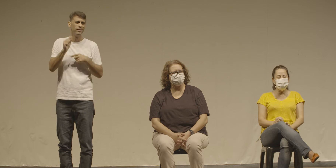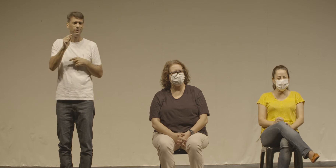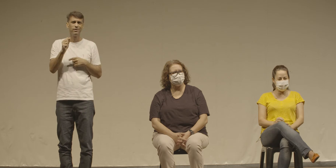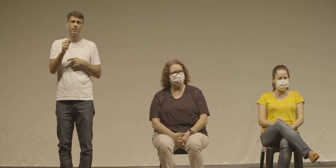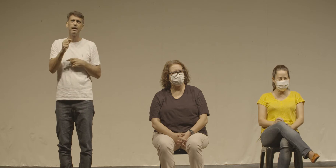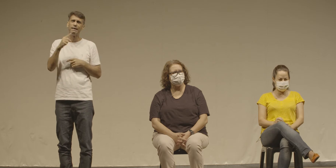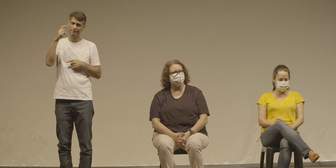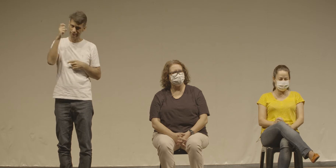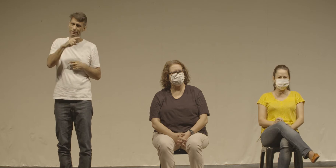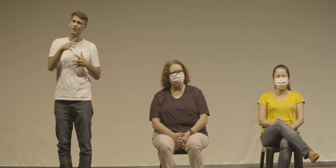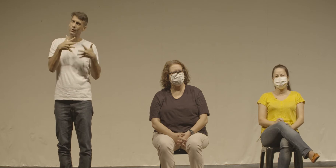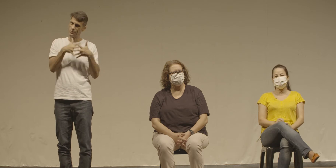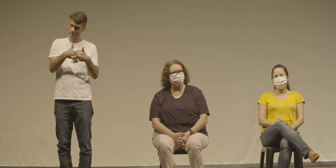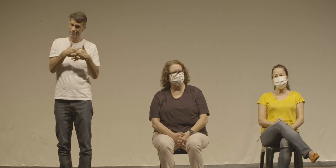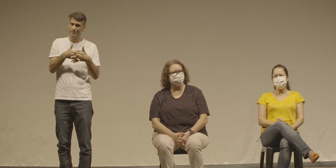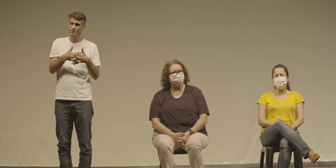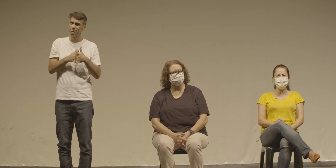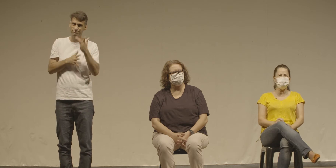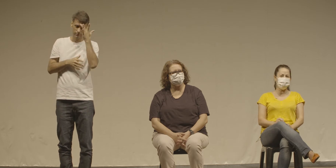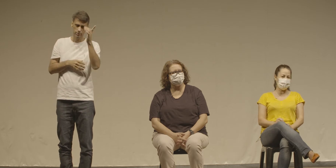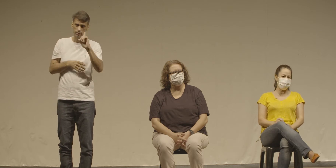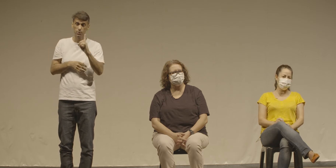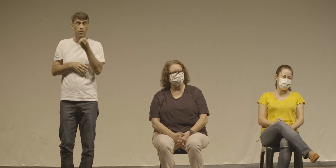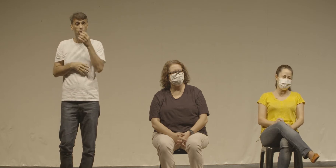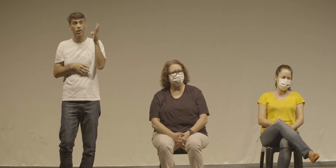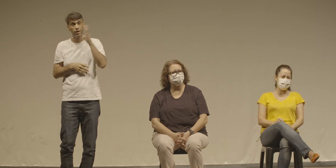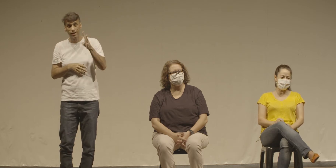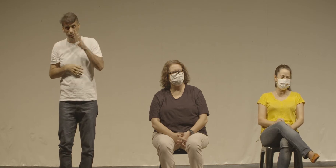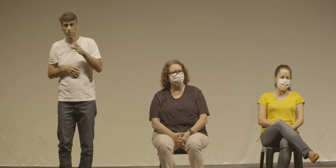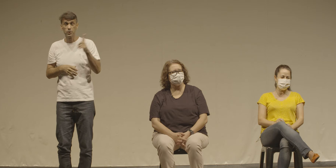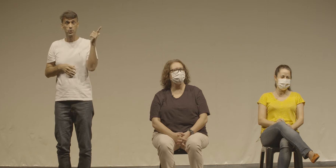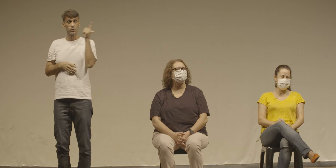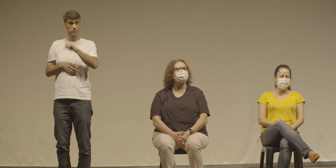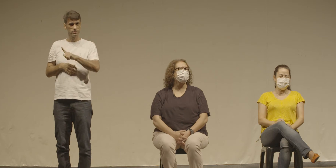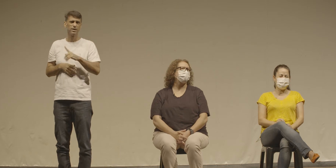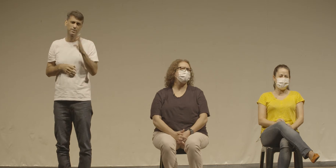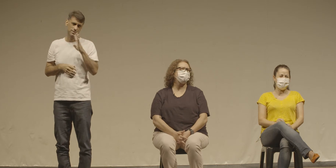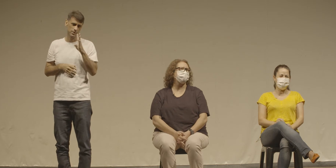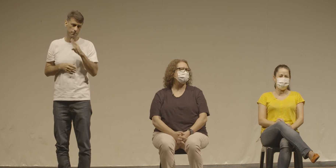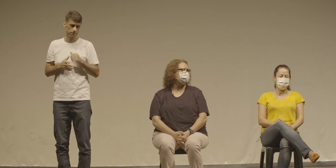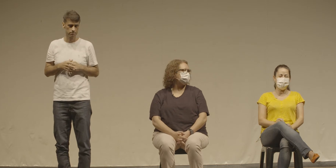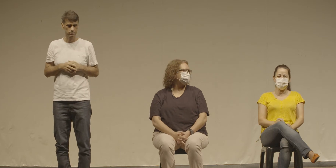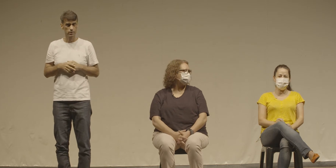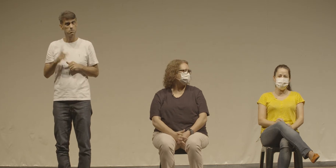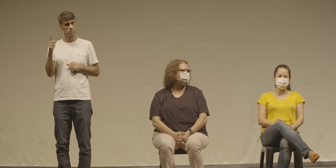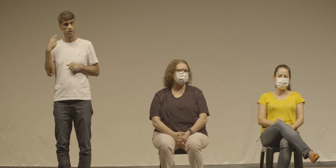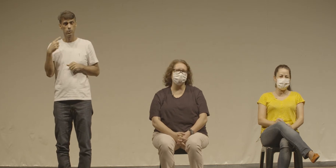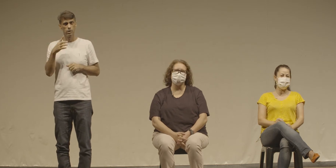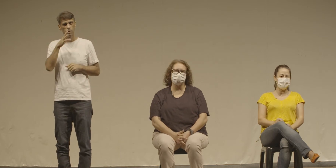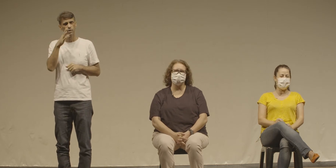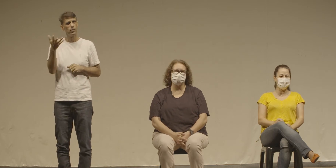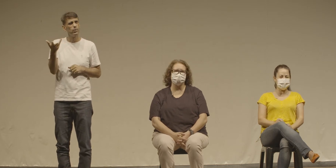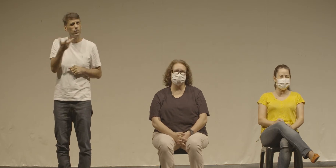é complicado fazer. Mas é muito legal quando você consegue, sabe? E para a gente foi muito incrível